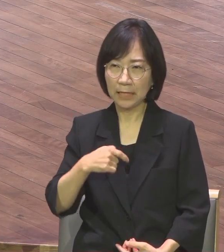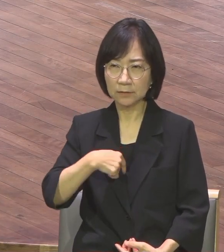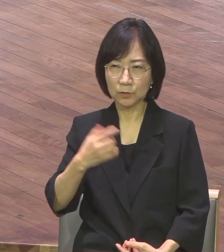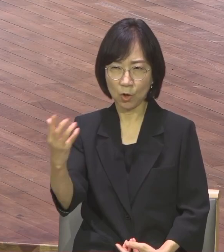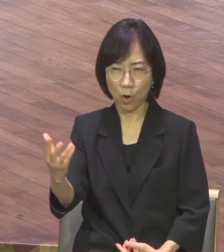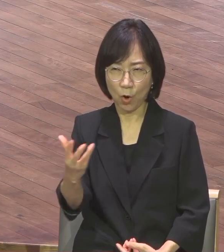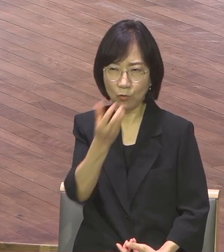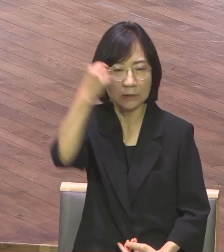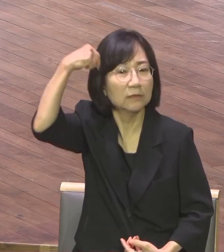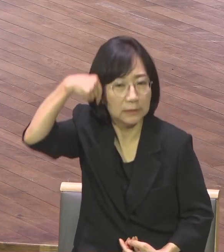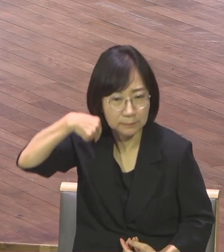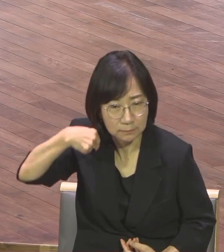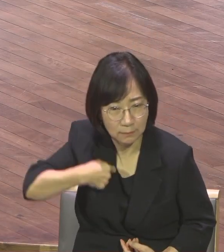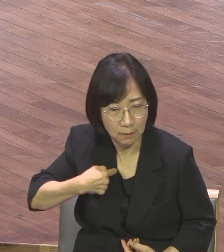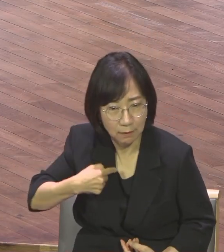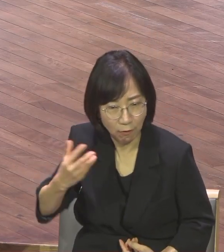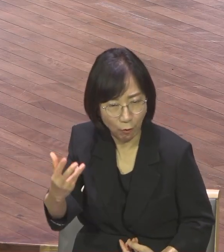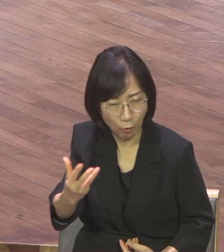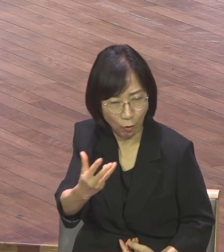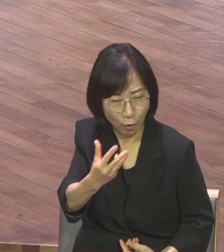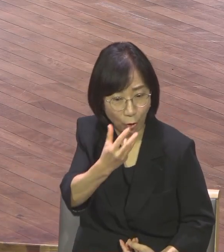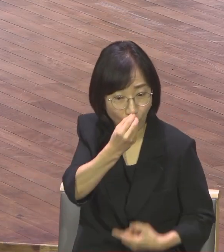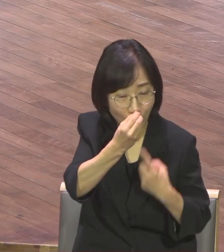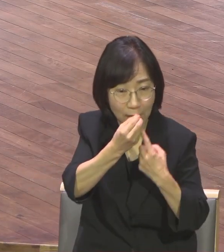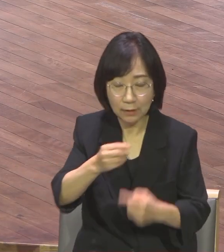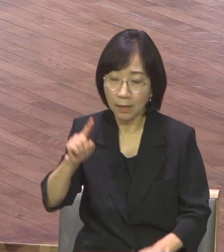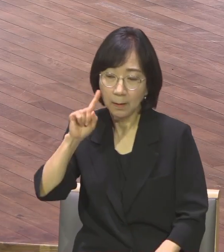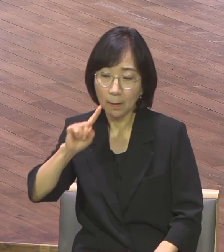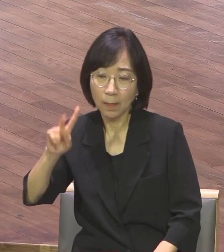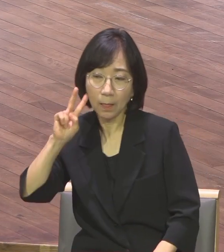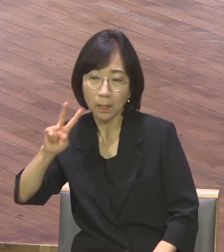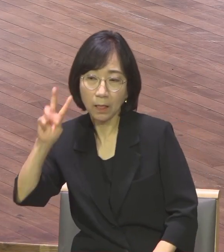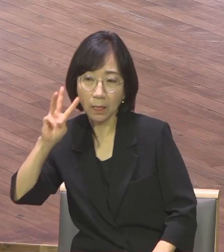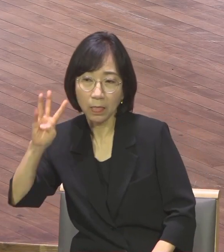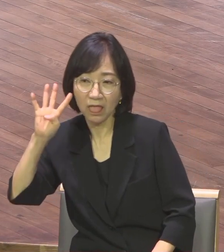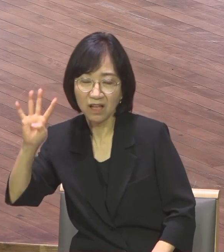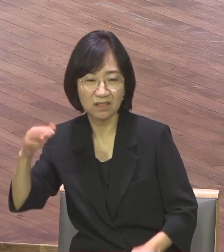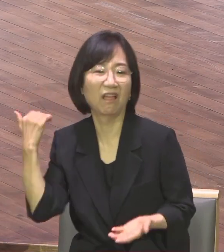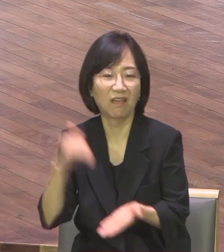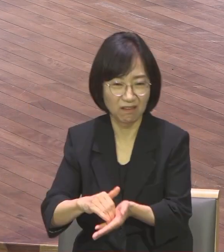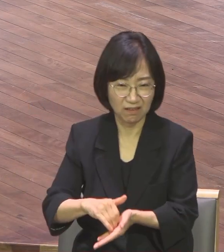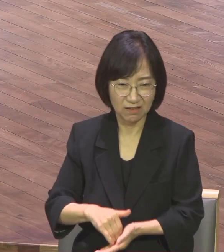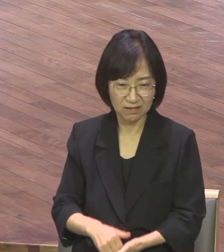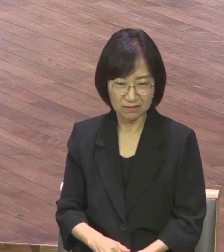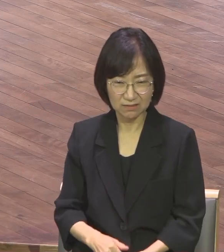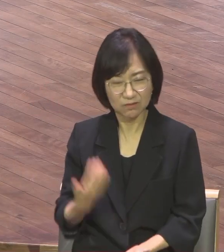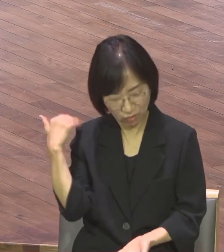거룩해졌는지. 그 거룩이 일주일도 못 가더라니까.